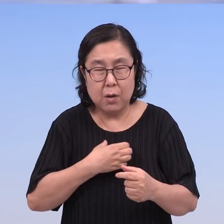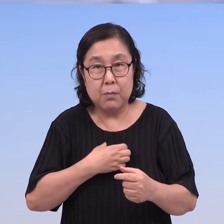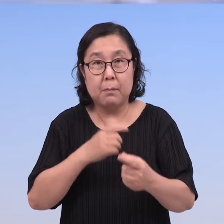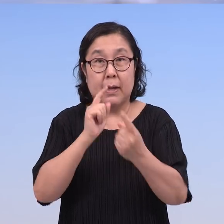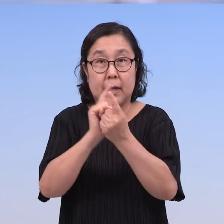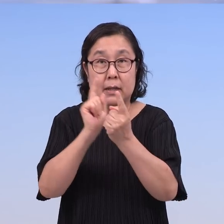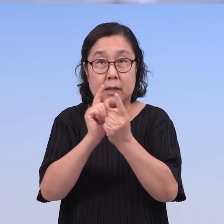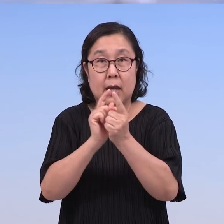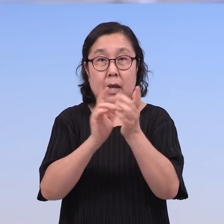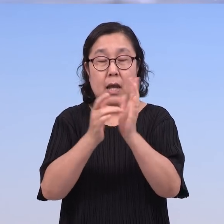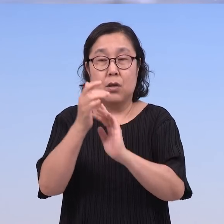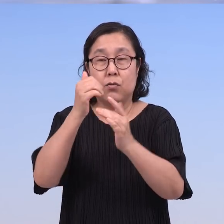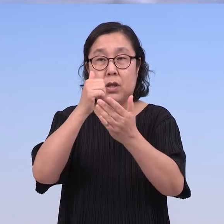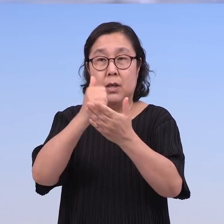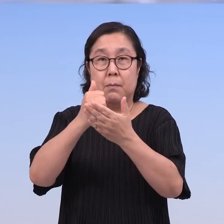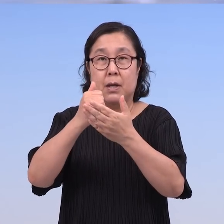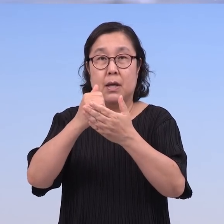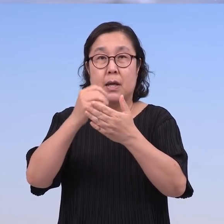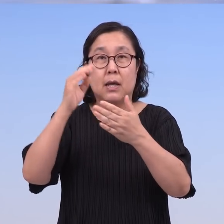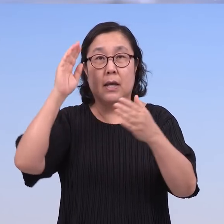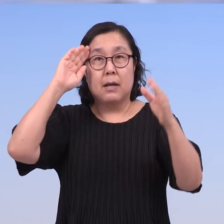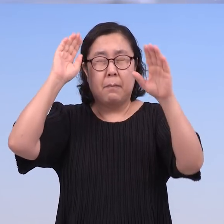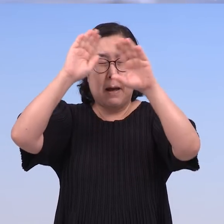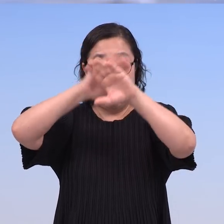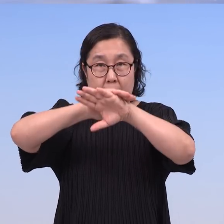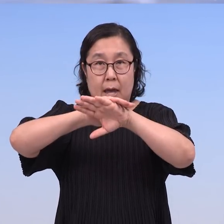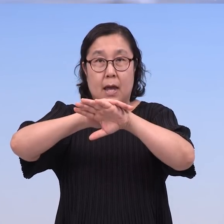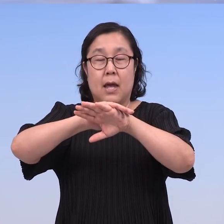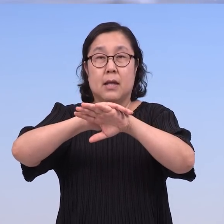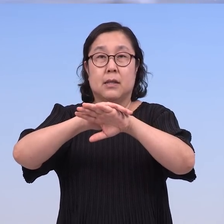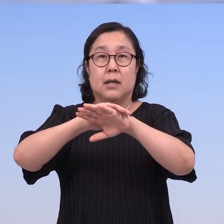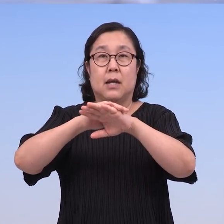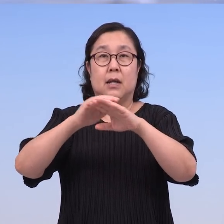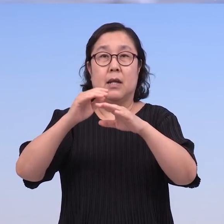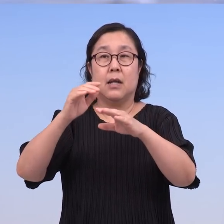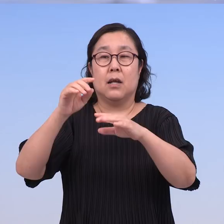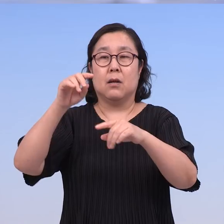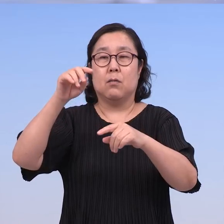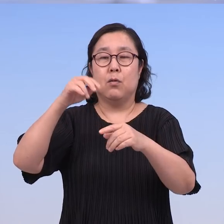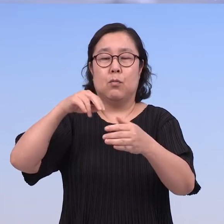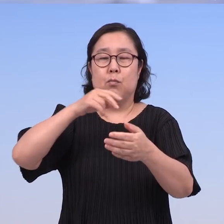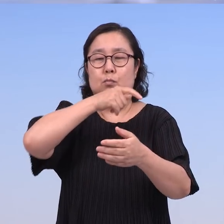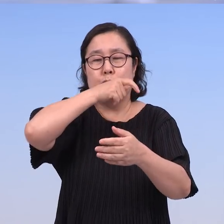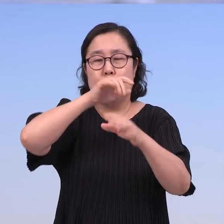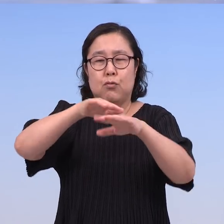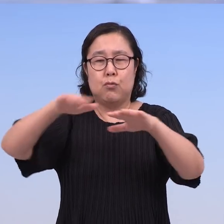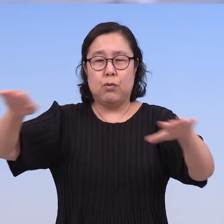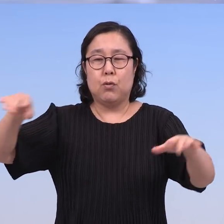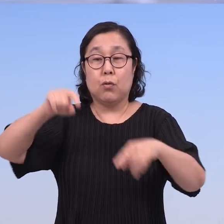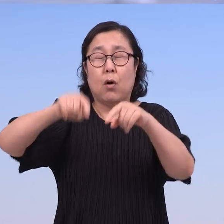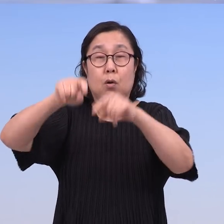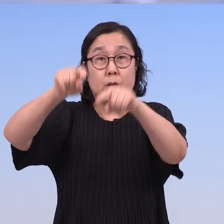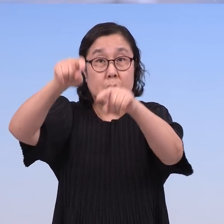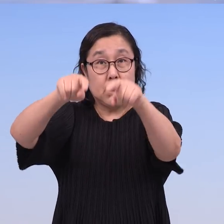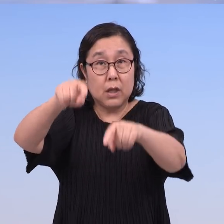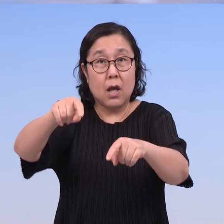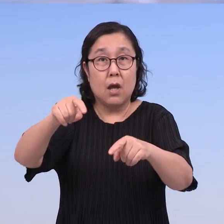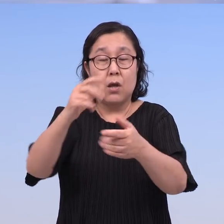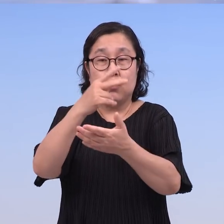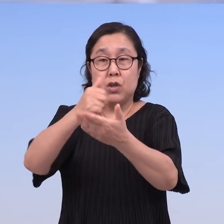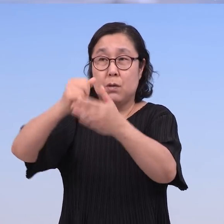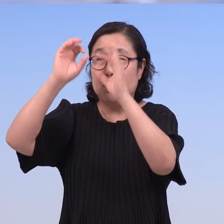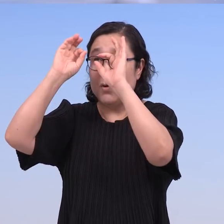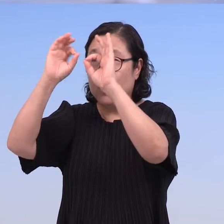고난에 빠져 있는데 예수님이 밤 사경에 건져주시려고 예수님이 나타나셨는데, 그 바보 같은 그 나머지